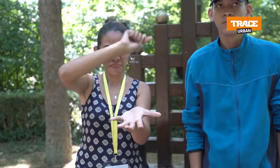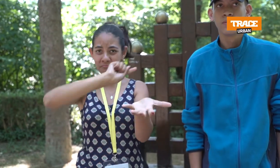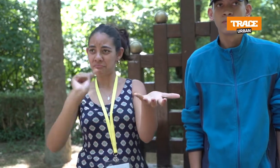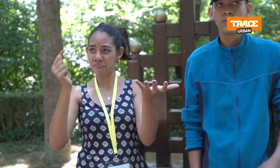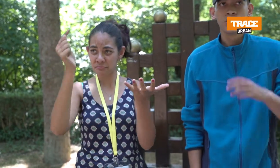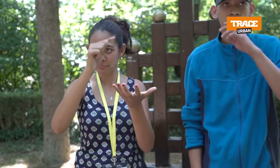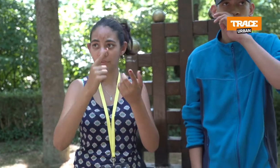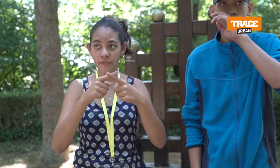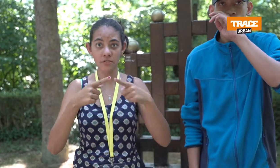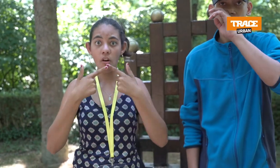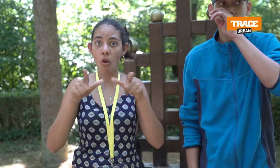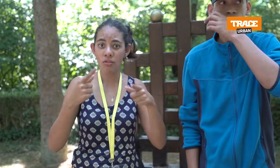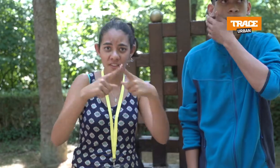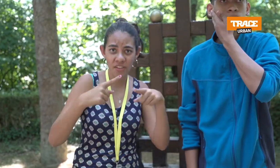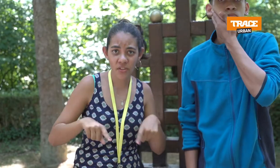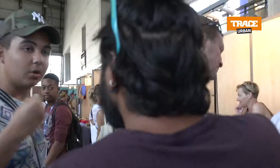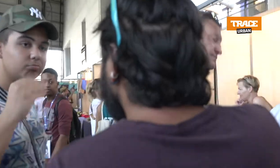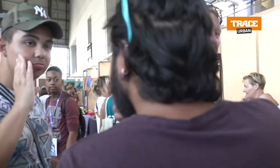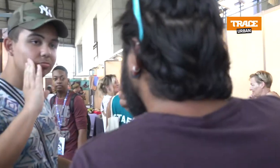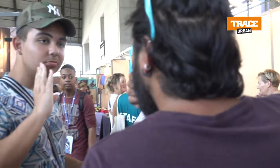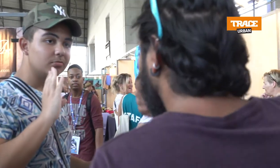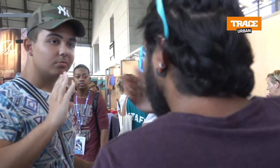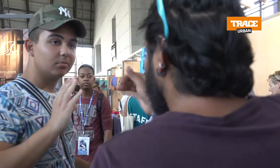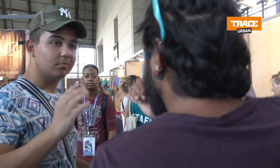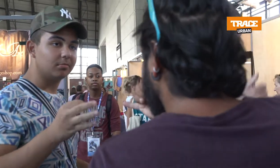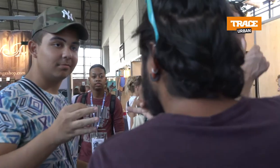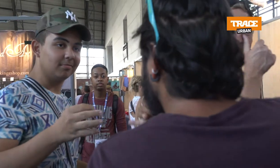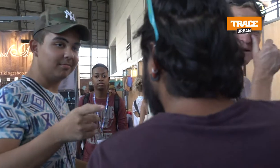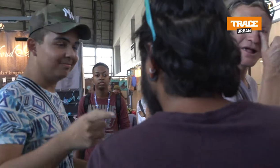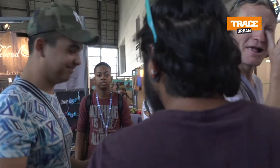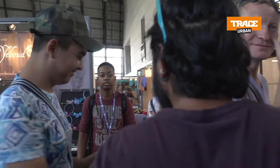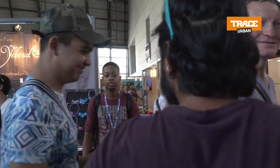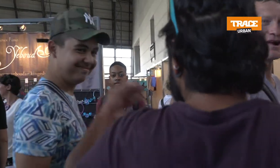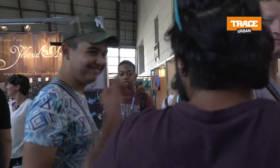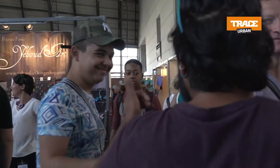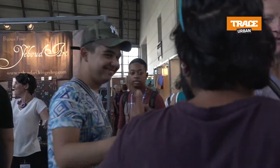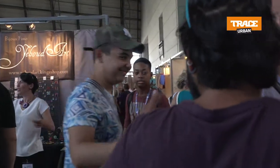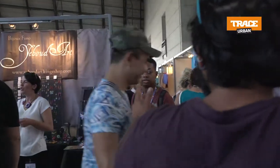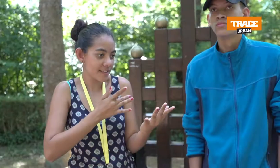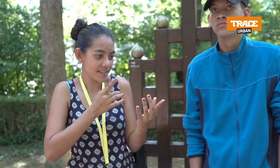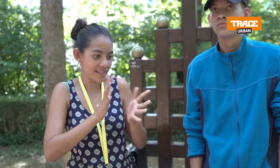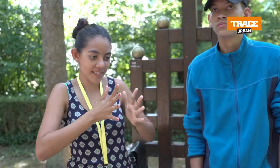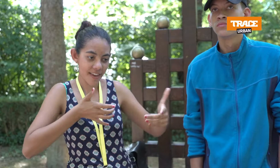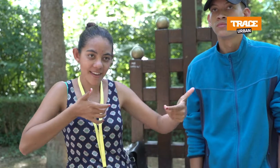avec des lampes, des signes différentes. Le contact est super intéressant.